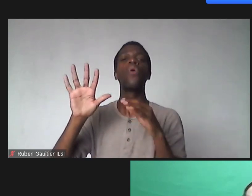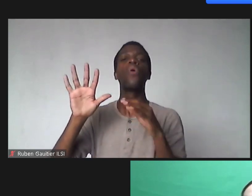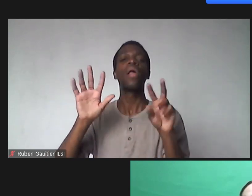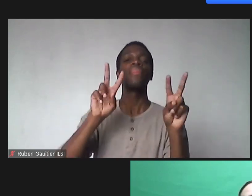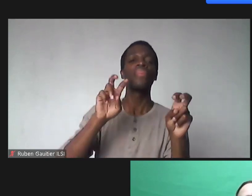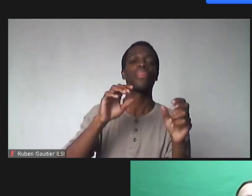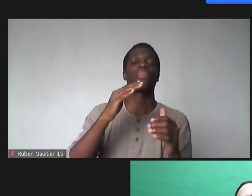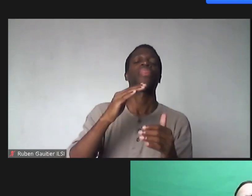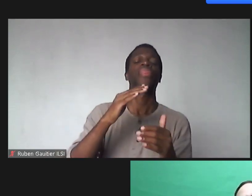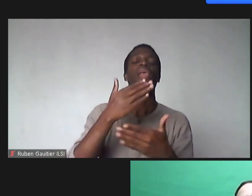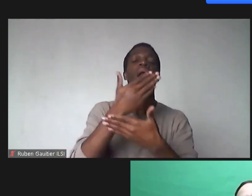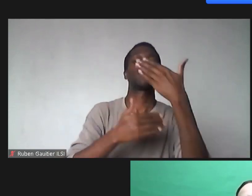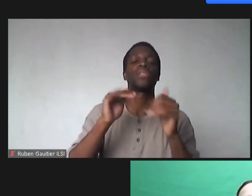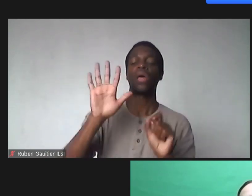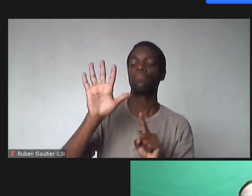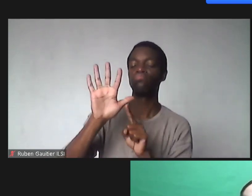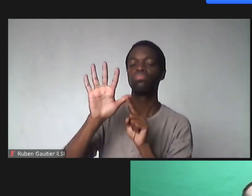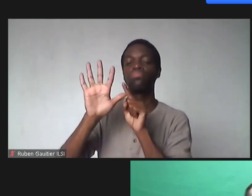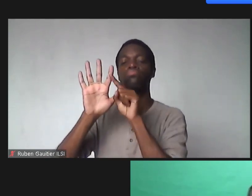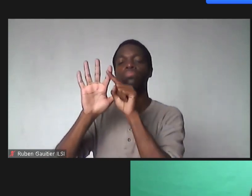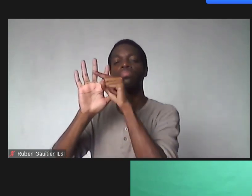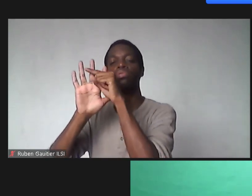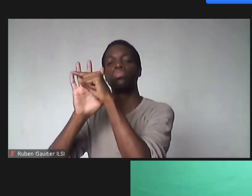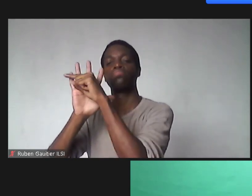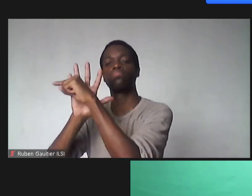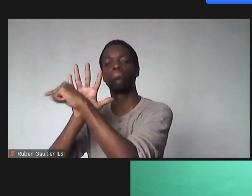otras variables que están en el cuestionario también.